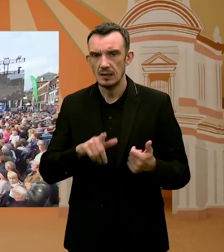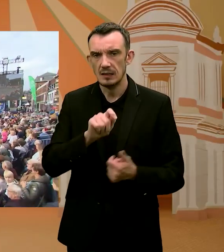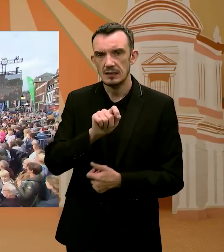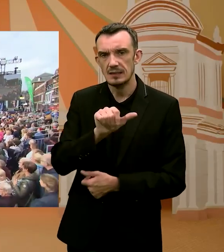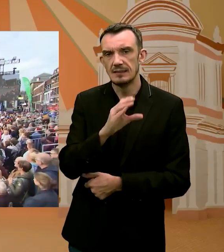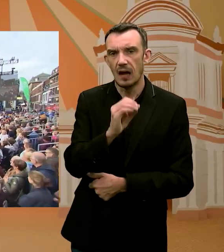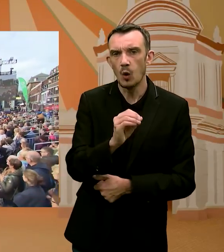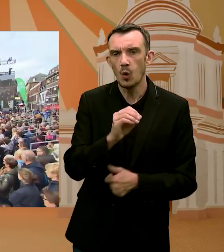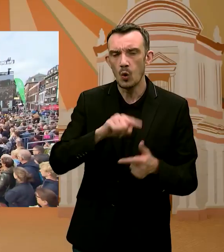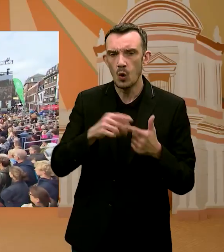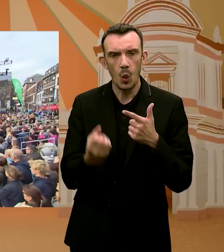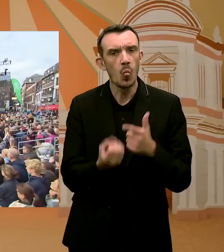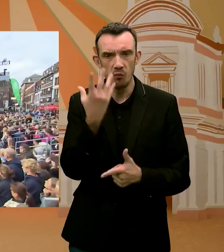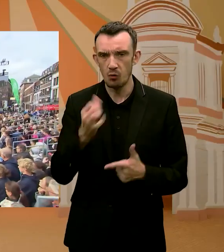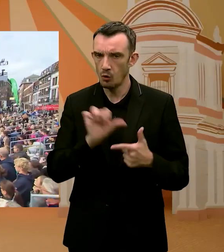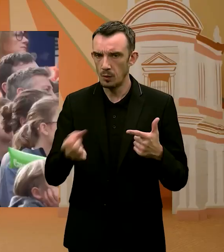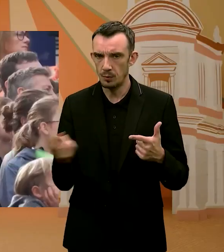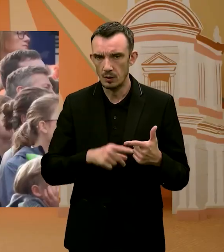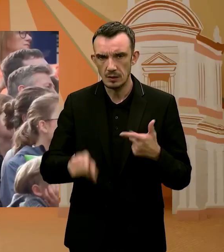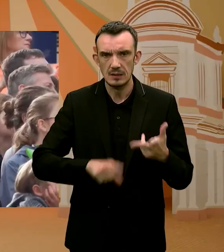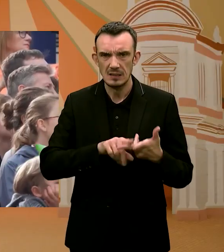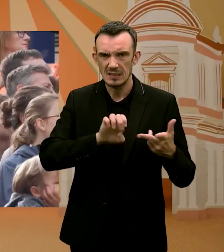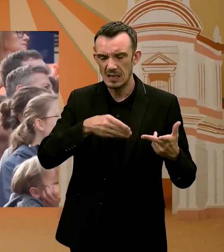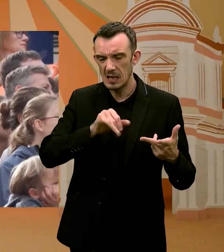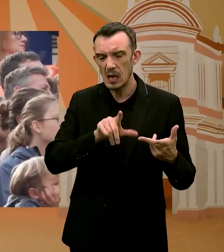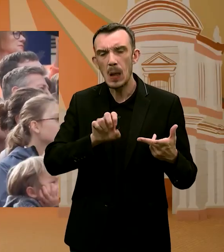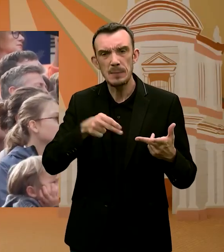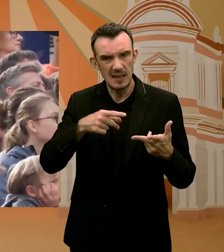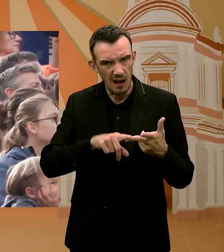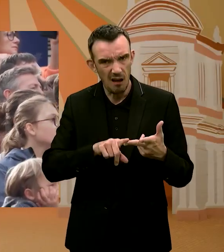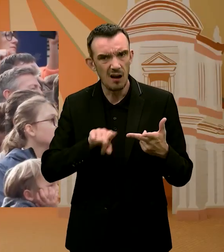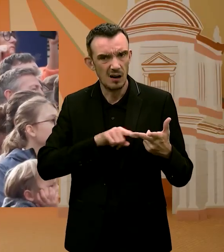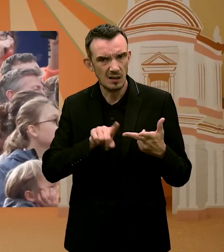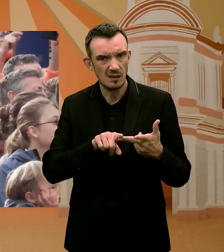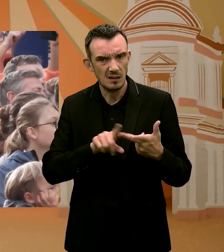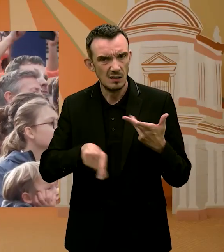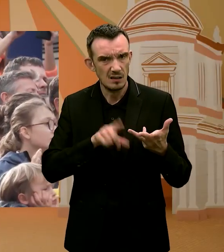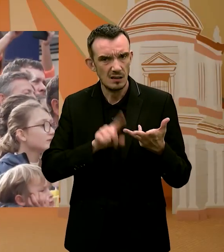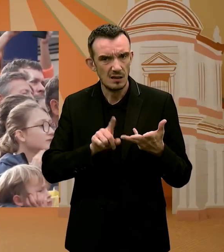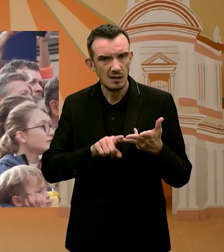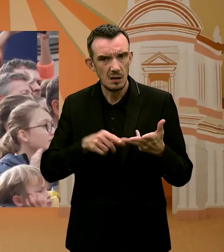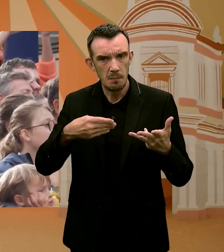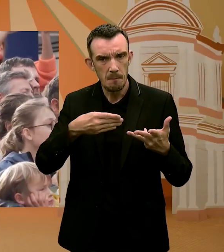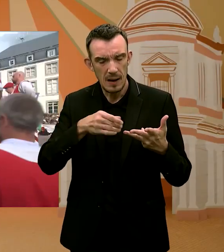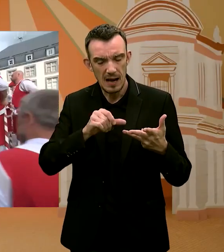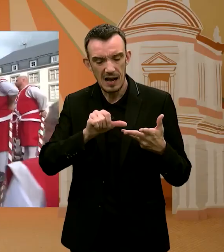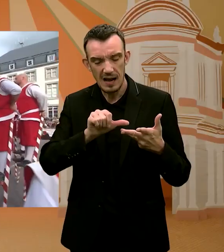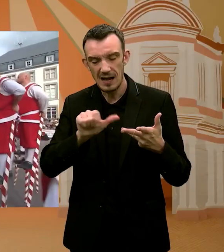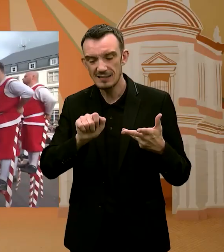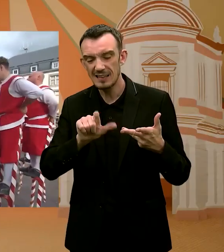potentiel. Emilien Matlia qui est encore là aussi. Oui. Et Emilien Matlia qui avait été chasse d'argent en 2021.